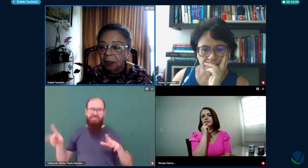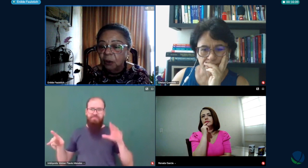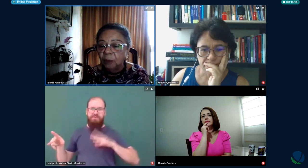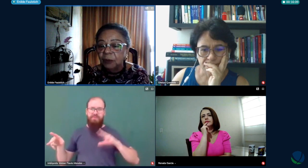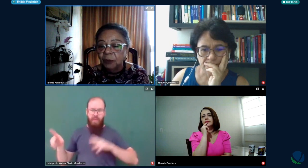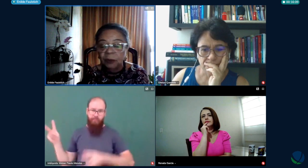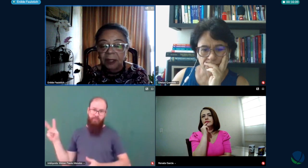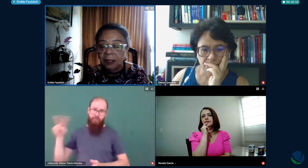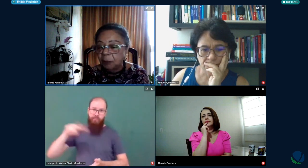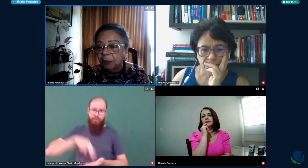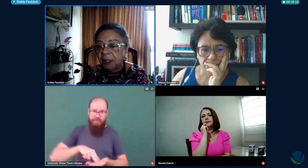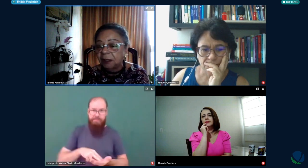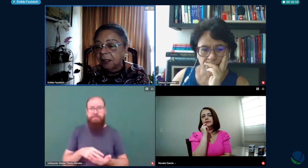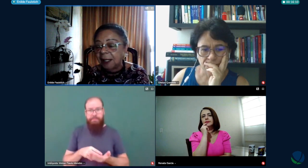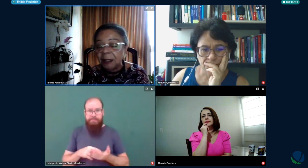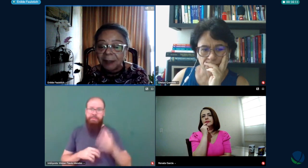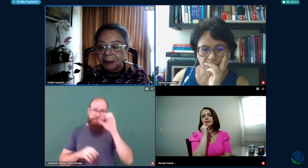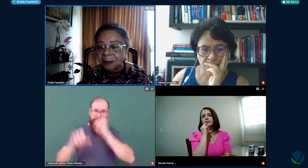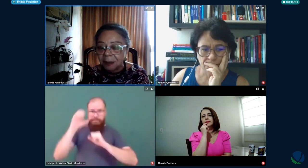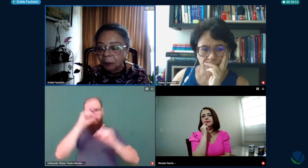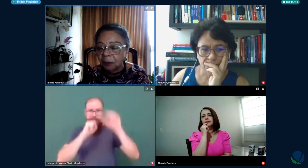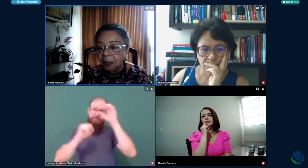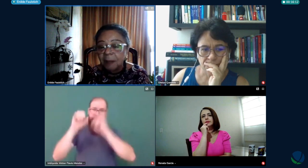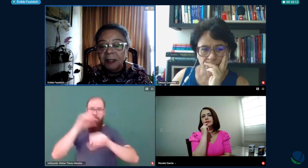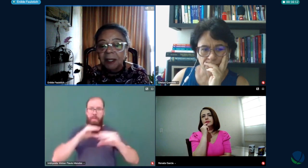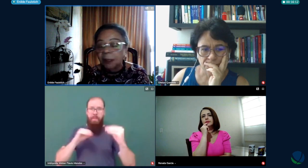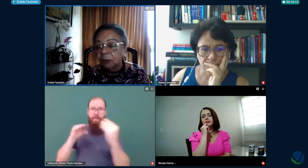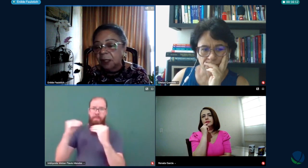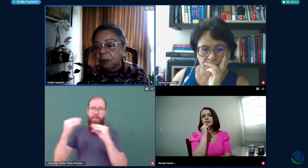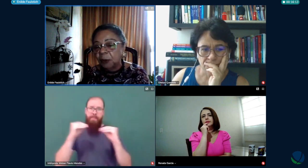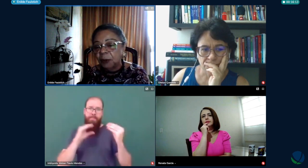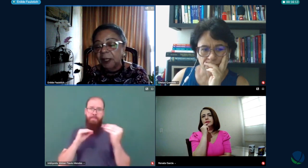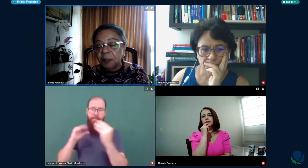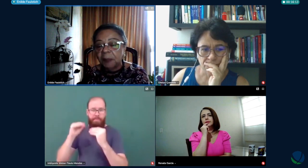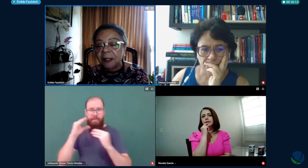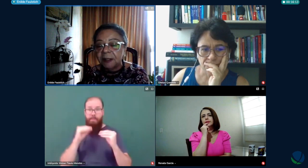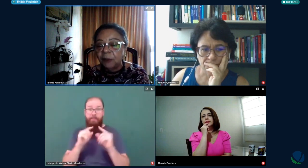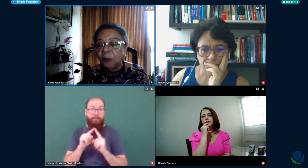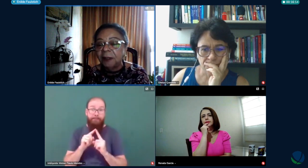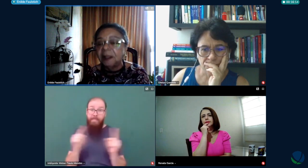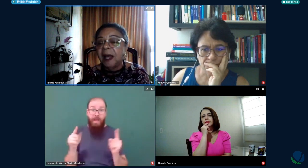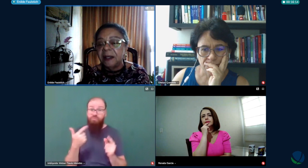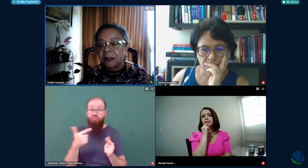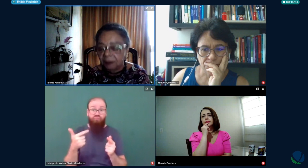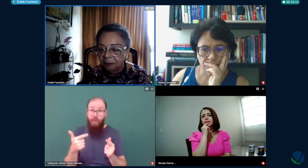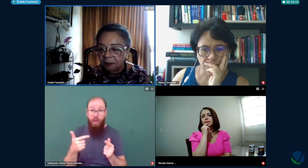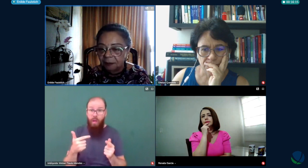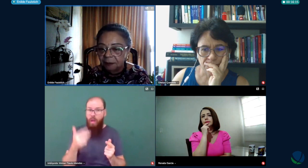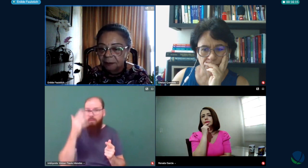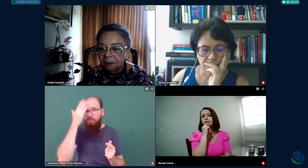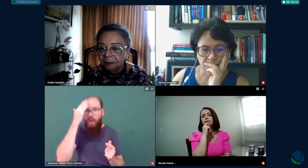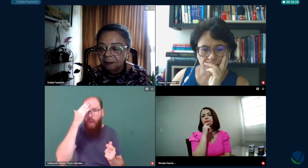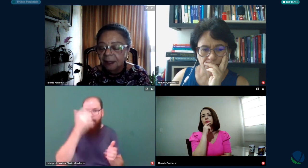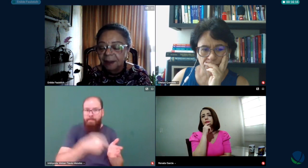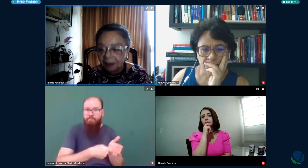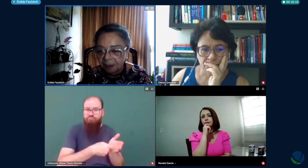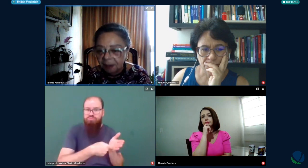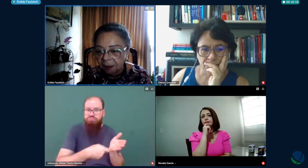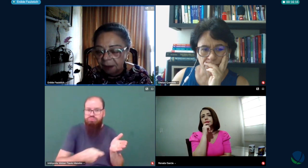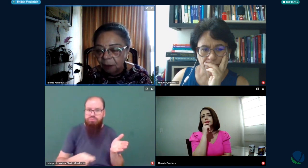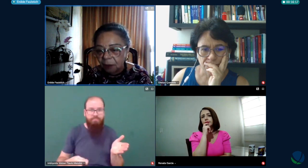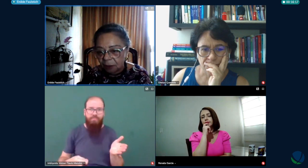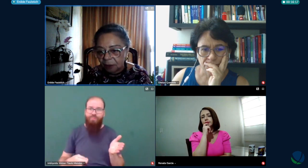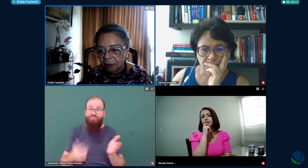português como segunda língua, porque ele está na imersão, mas ele não tem um português para escrever uma tese.